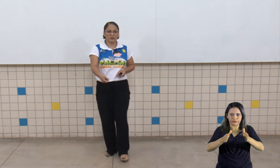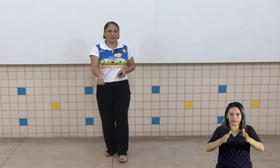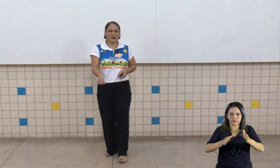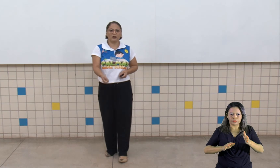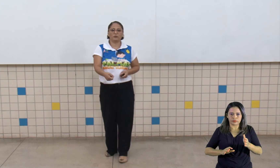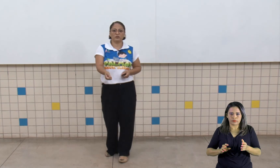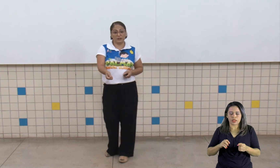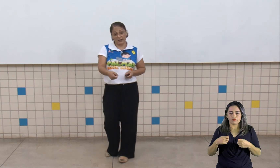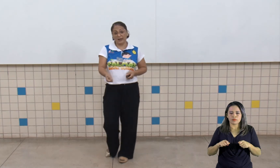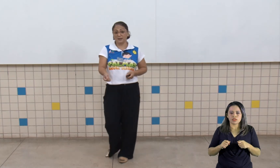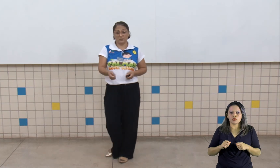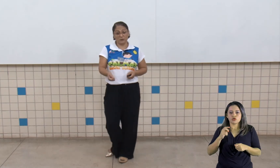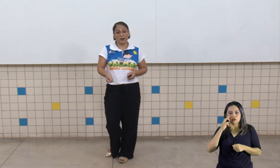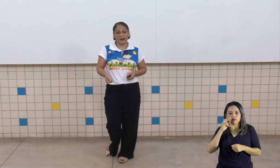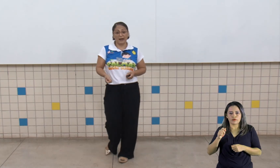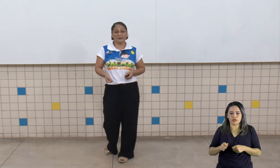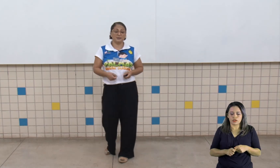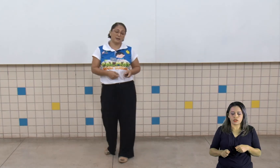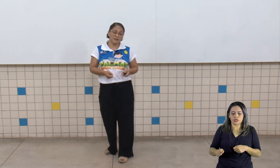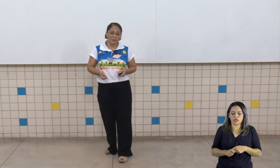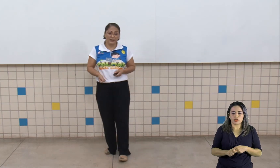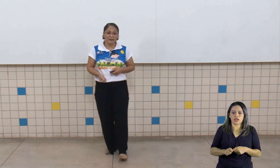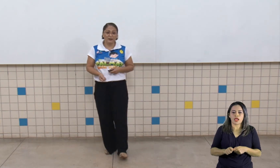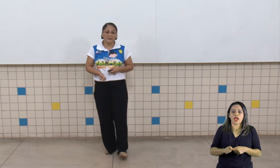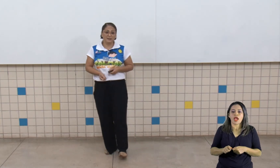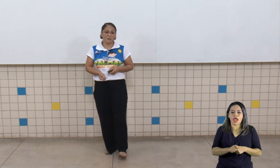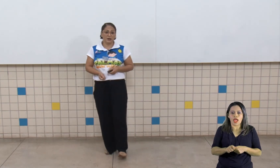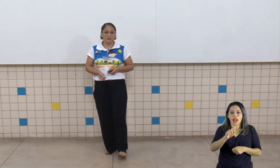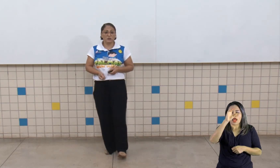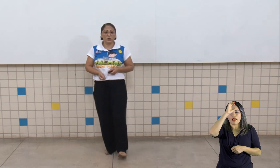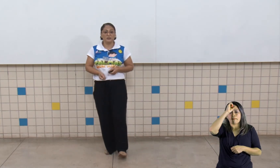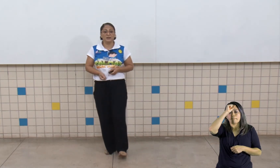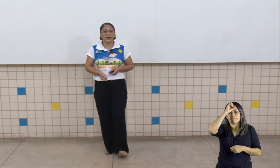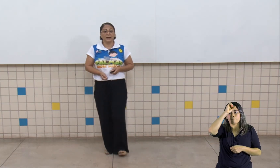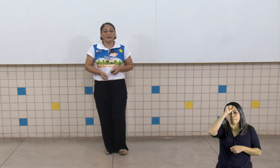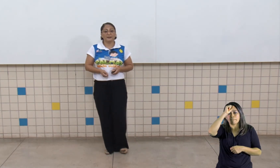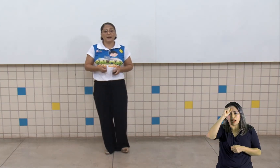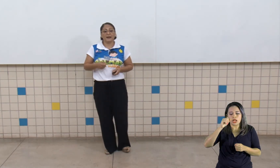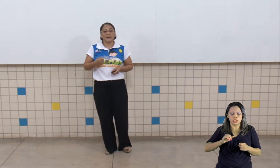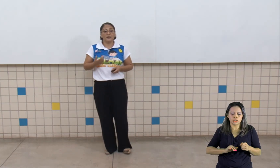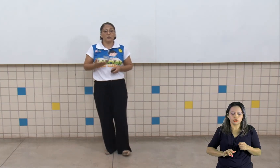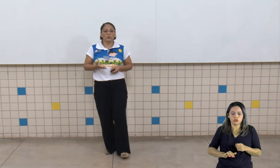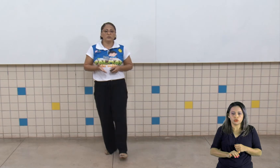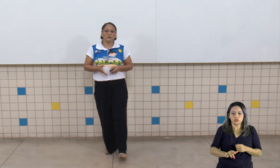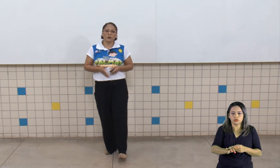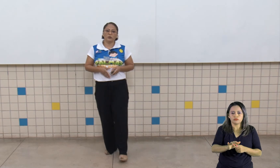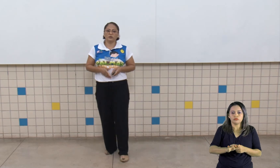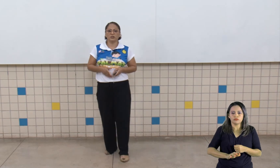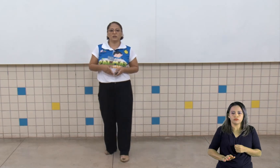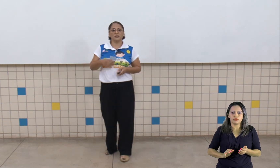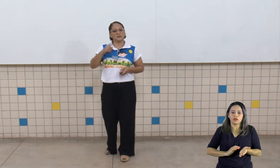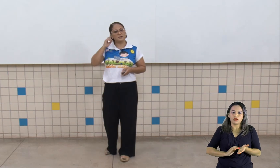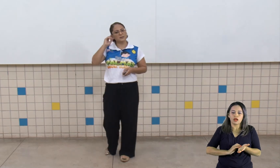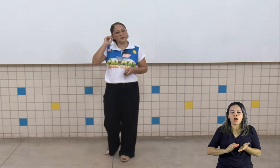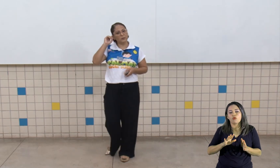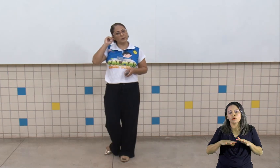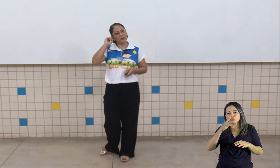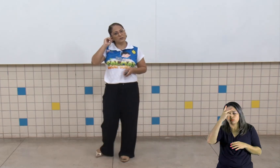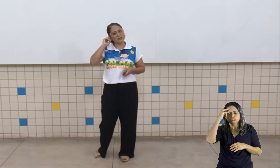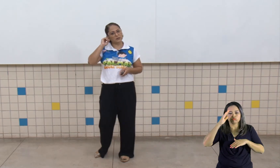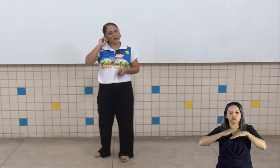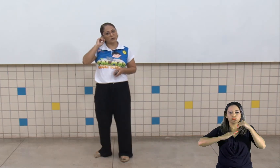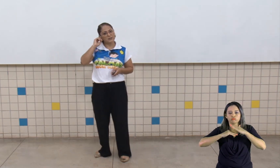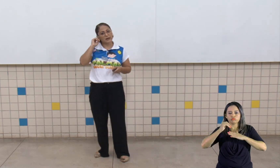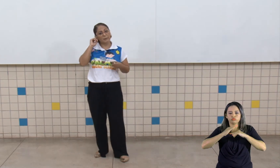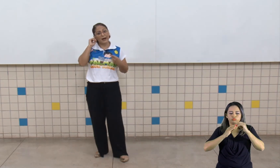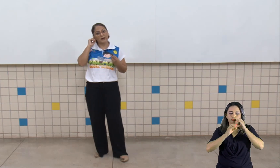têm que enxergar onde é e que são demarcadas, e elas aprendem essas demarcações. Tá? E alguns oftalmologistas e terapeutas